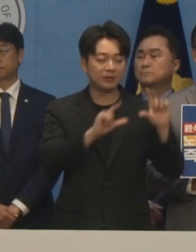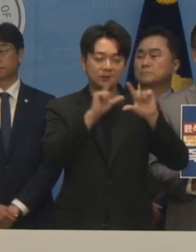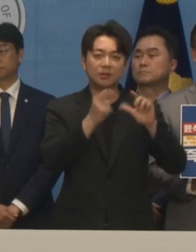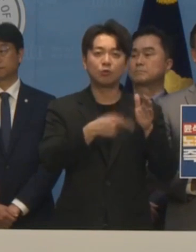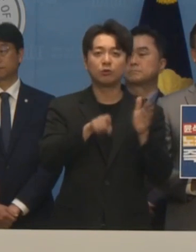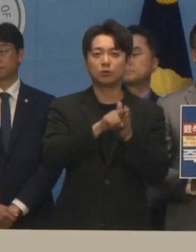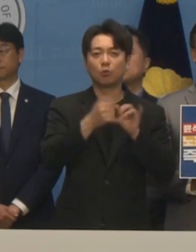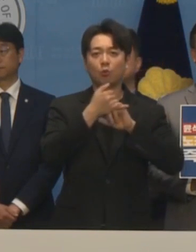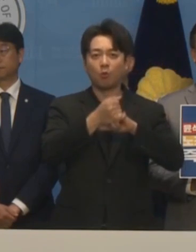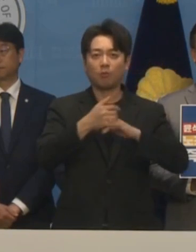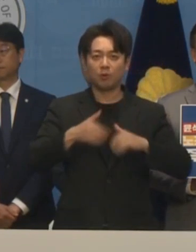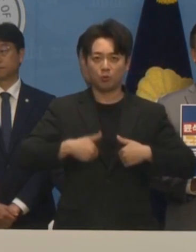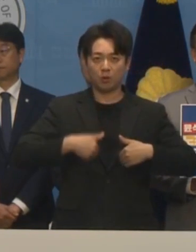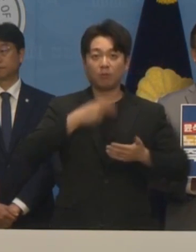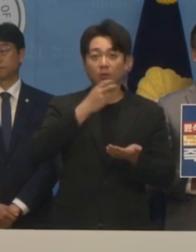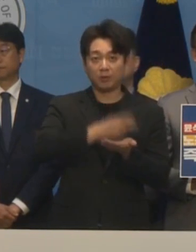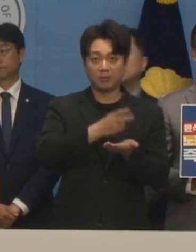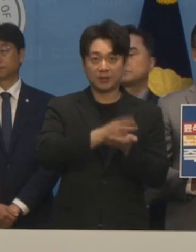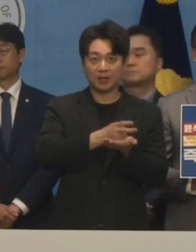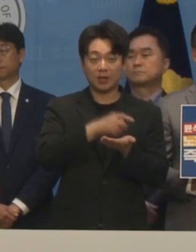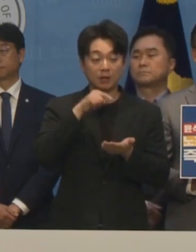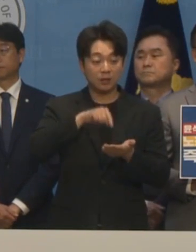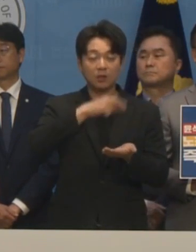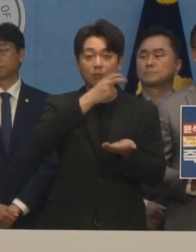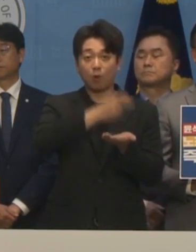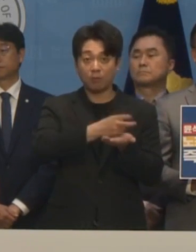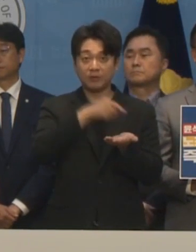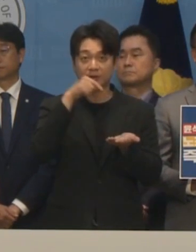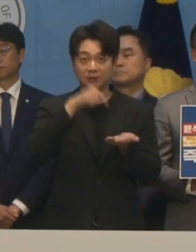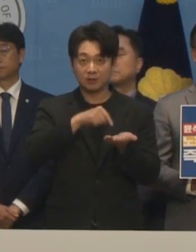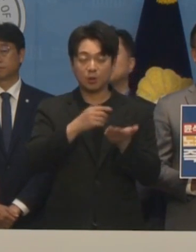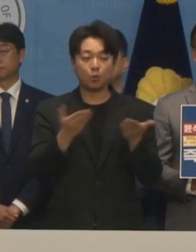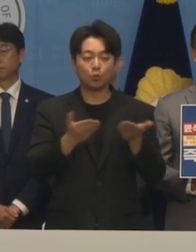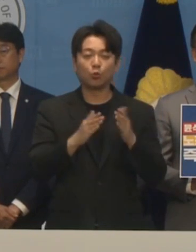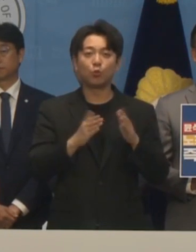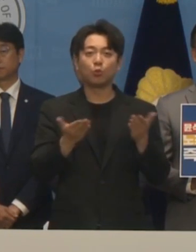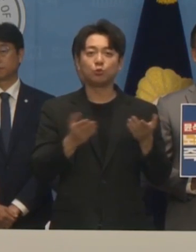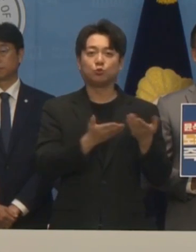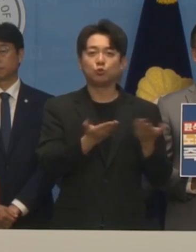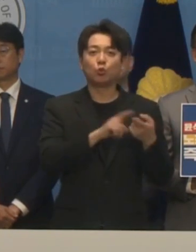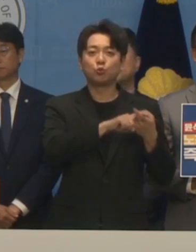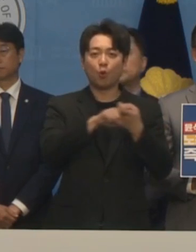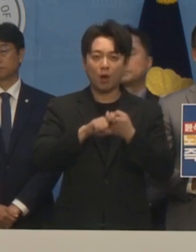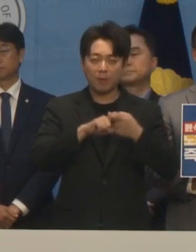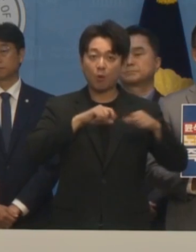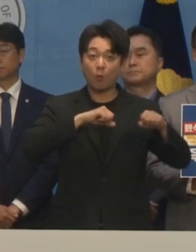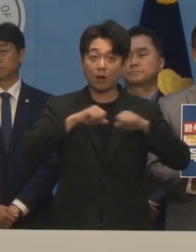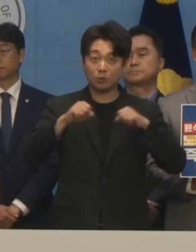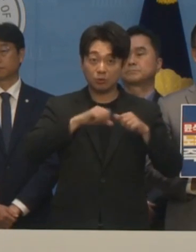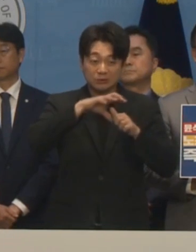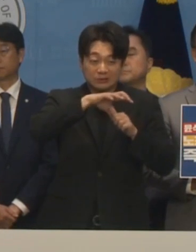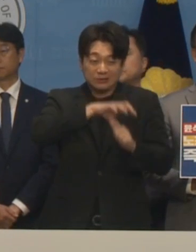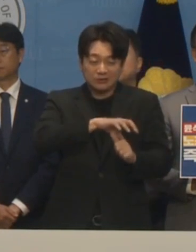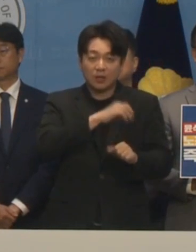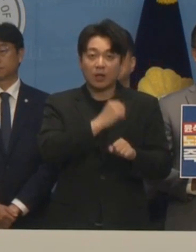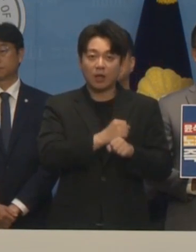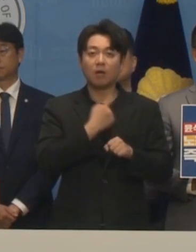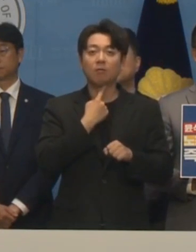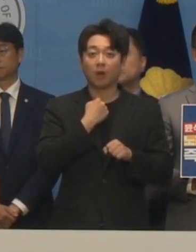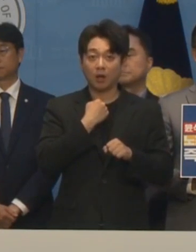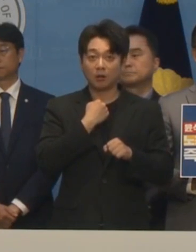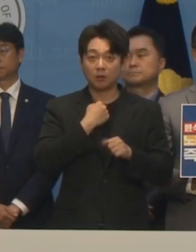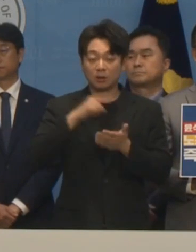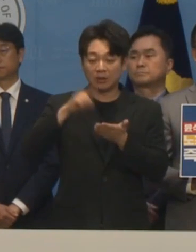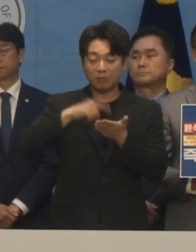강조합니다. 노란봉투법은 그동안 노동자들의 노동조합 활동을 무겁게 억눌러 왔었던 손배가압류를